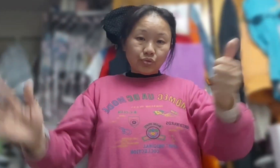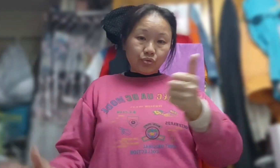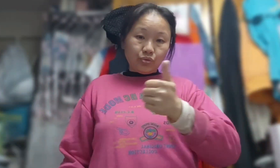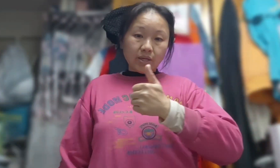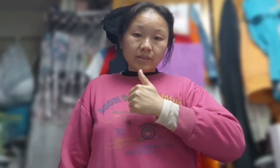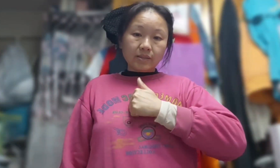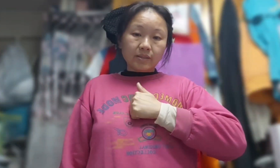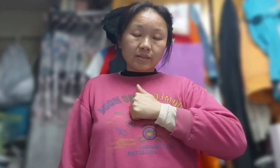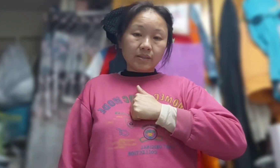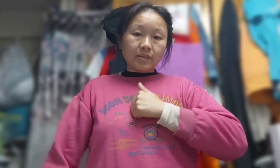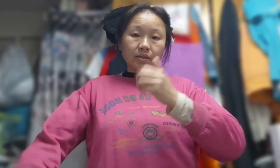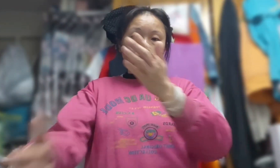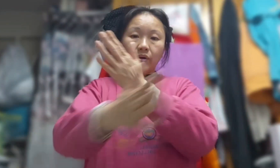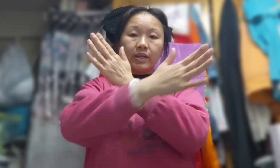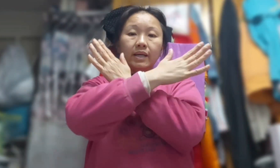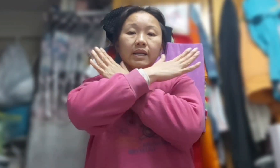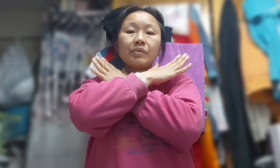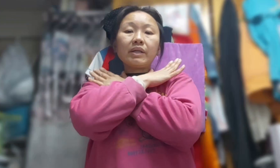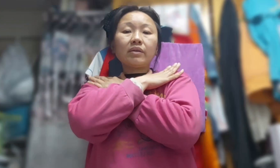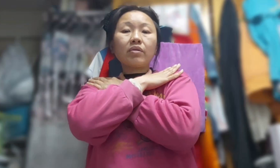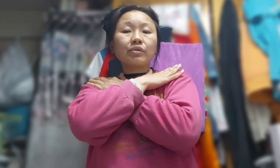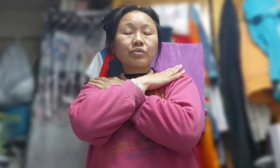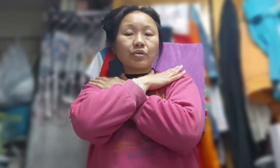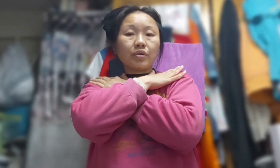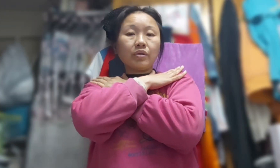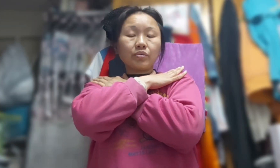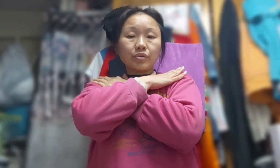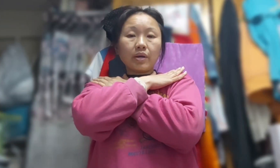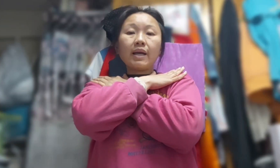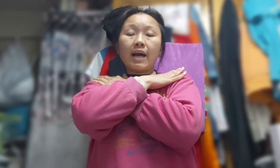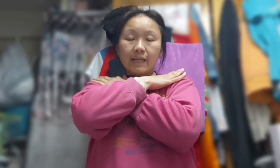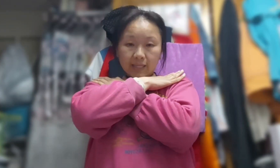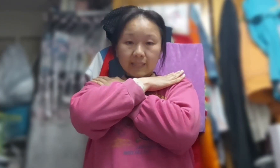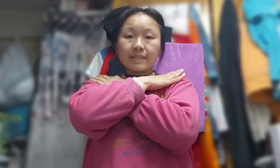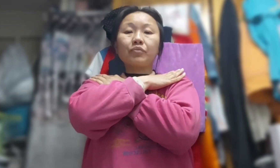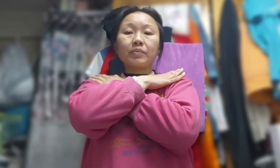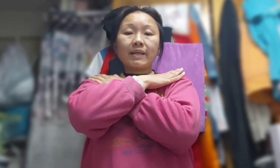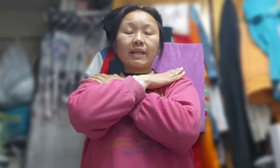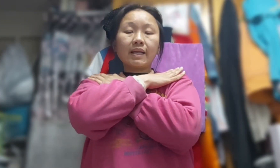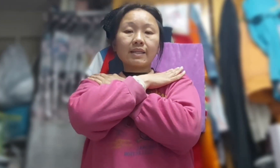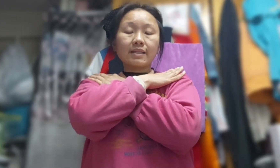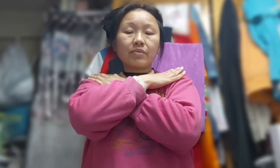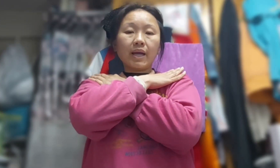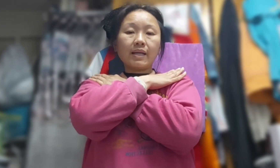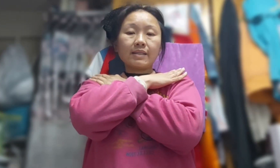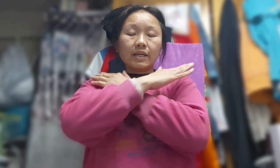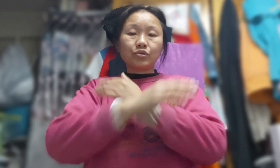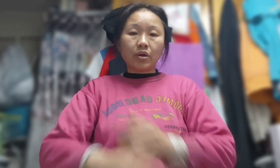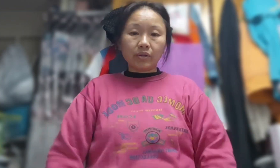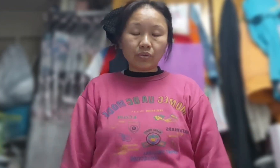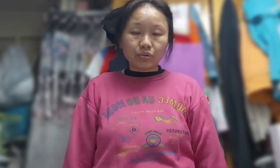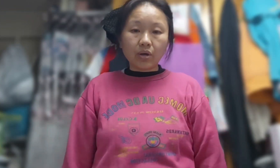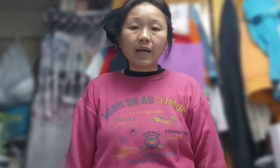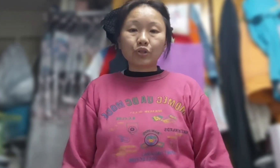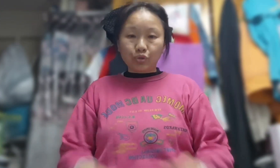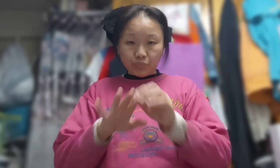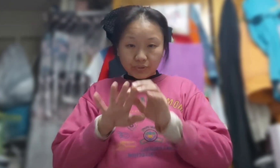啦。你會見到我通常做一個動作咧，係其實會擺低另一隻手嘅。正常嘅動作係全部手擺